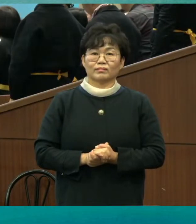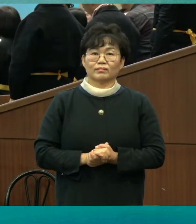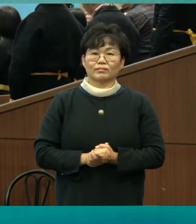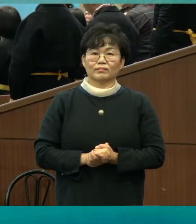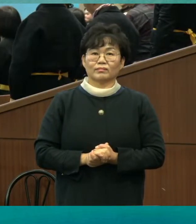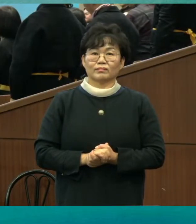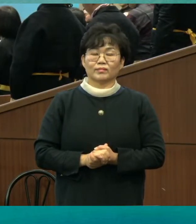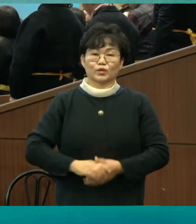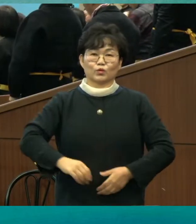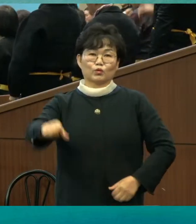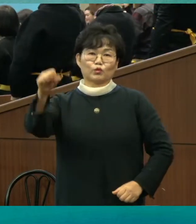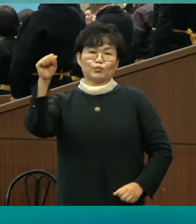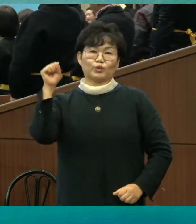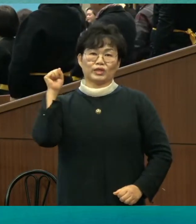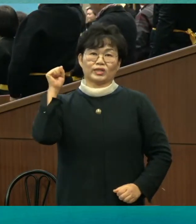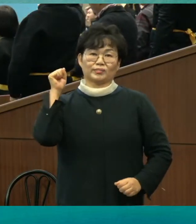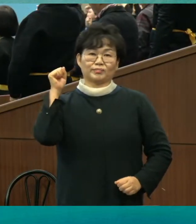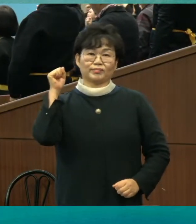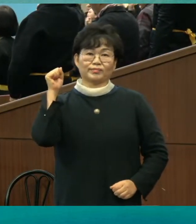구호 준비!